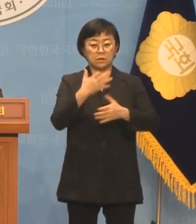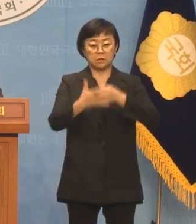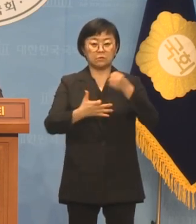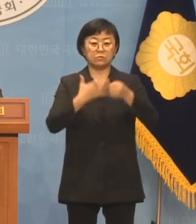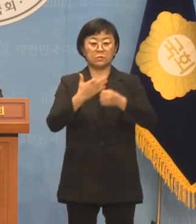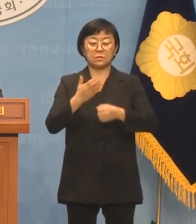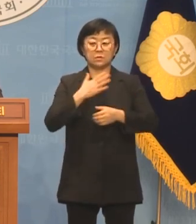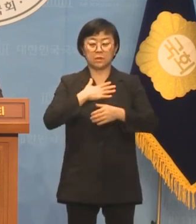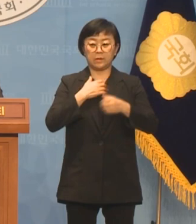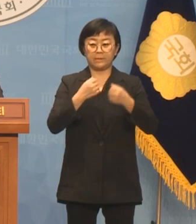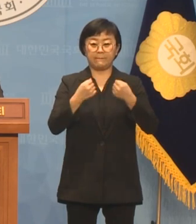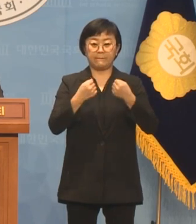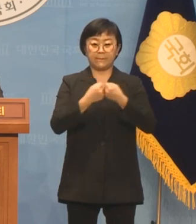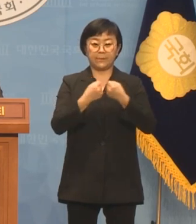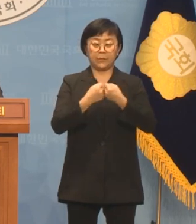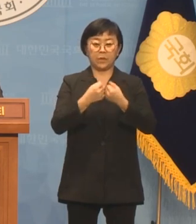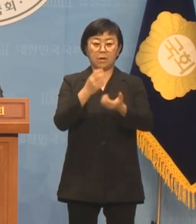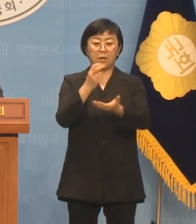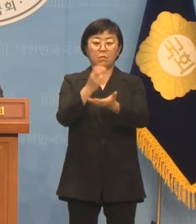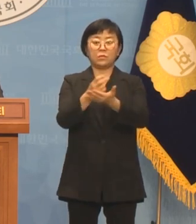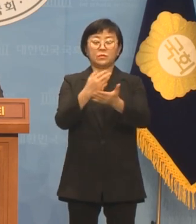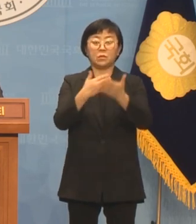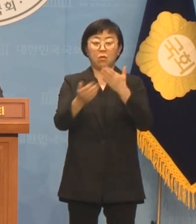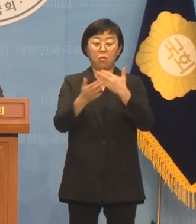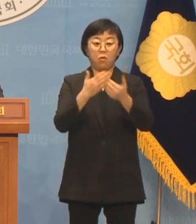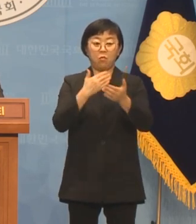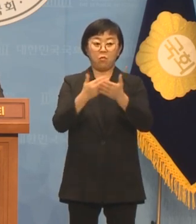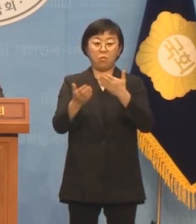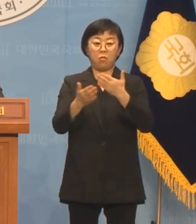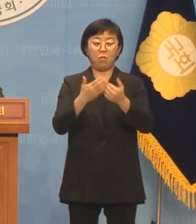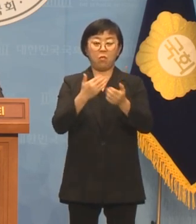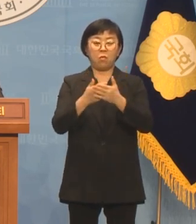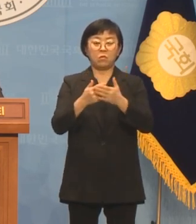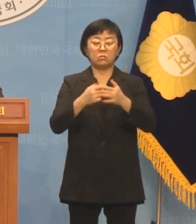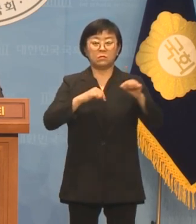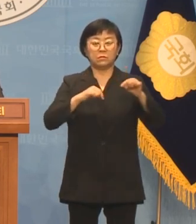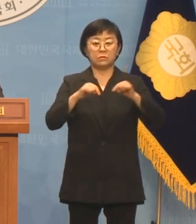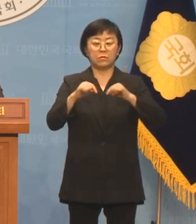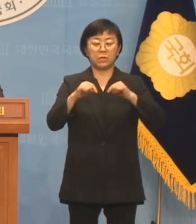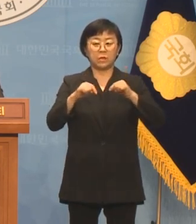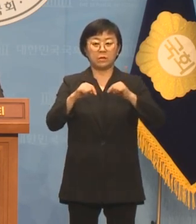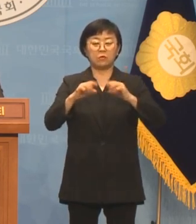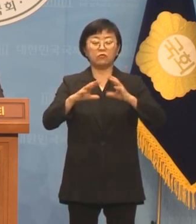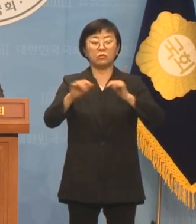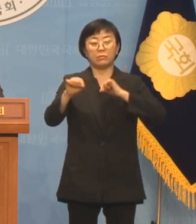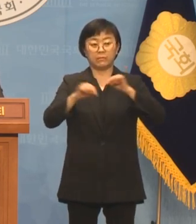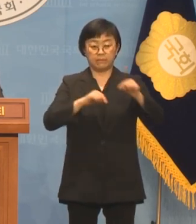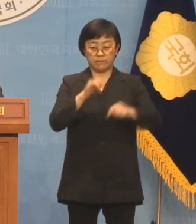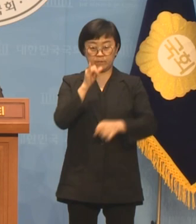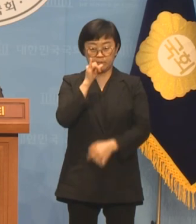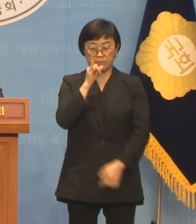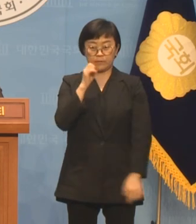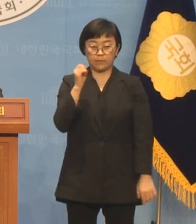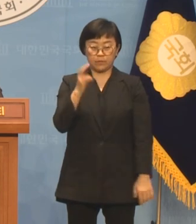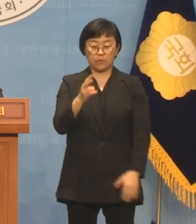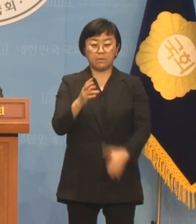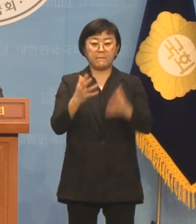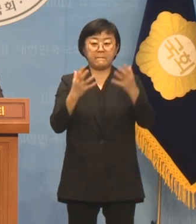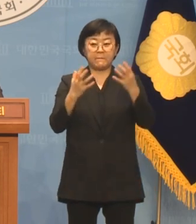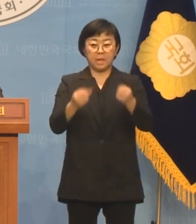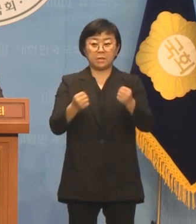19년간 제가 쌓아왔던 법조 경험과 개혁 정신으로 의정 활동에 임했고